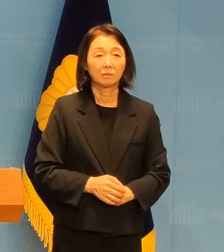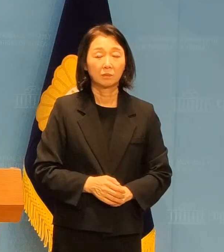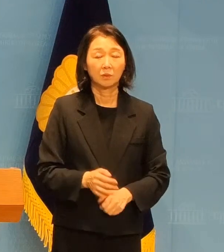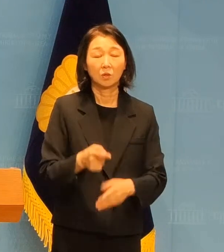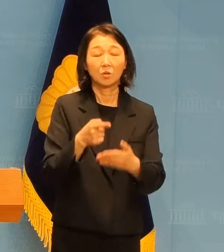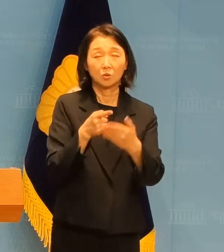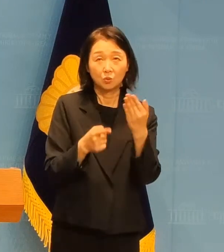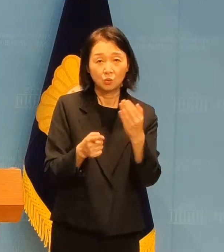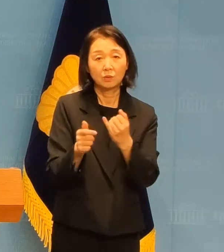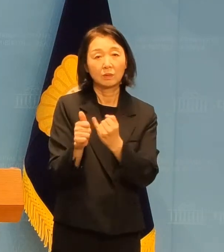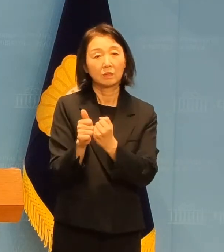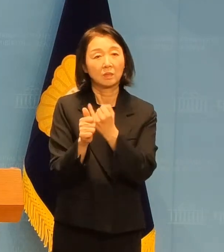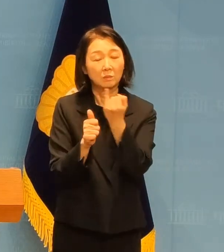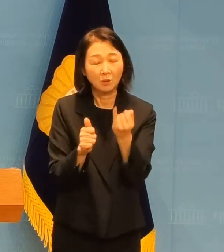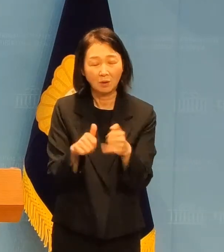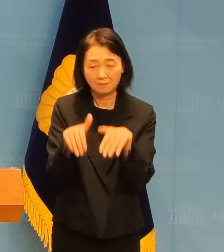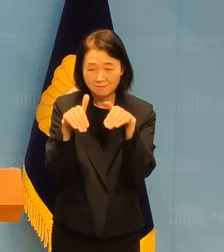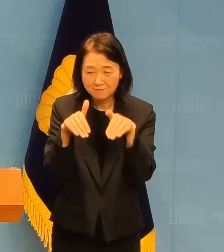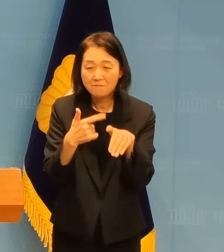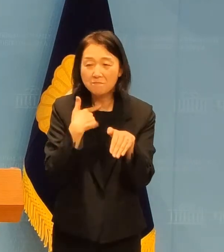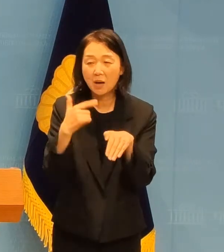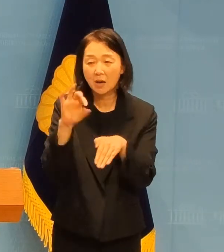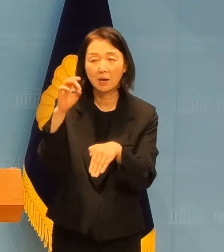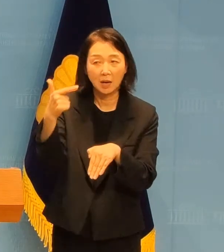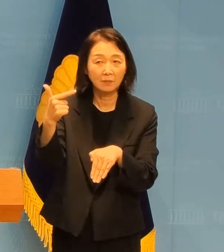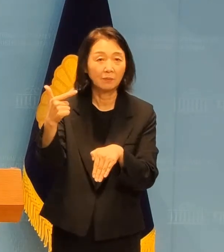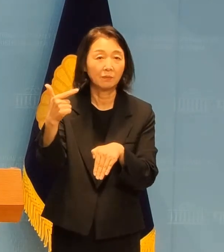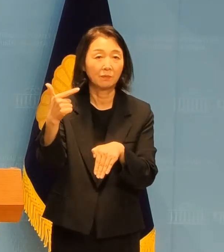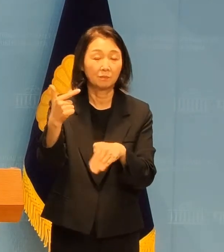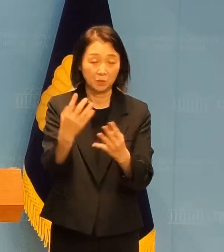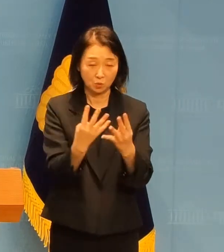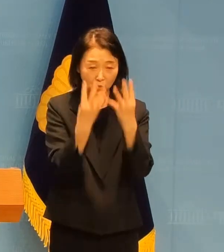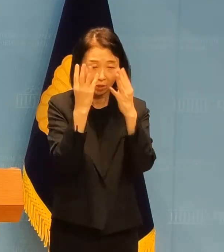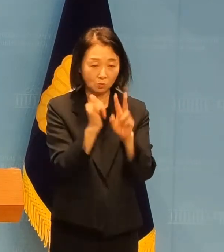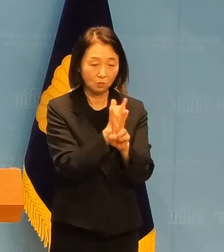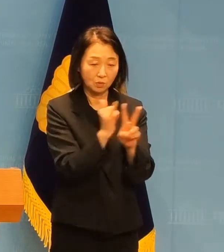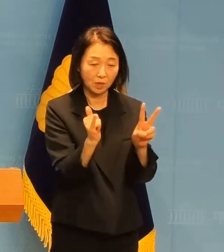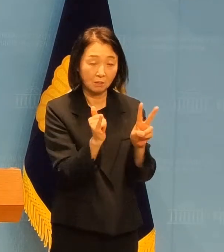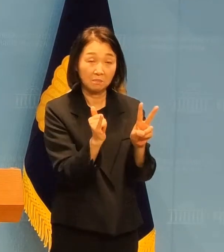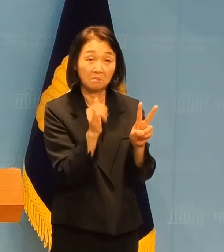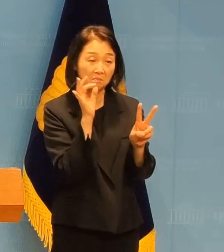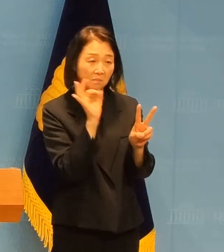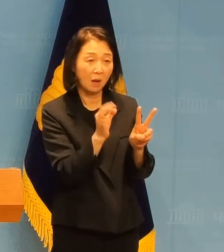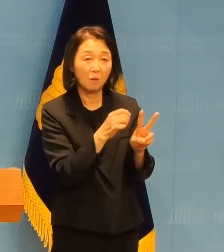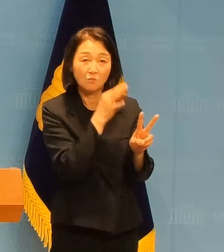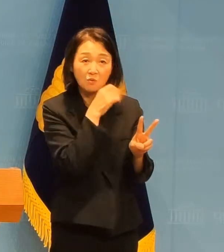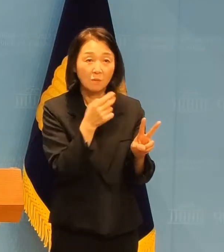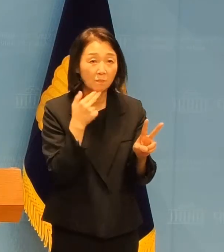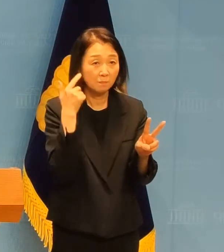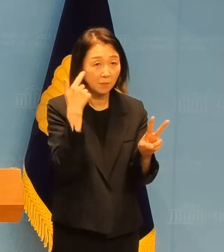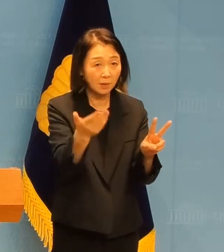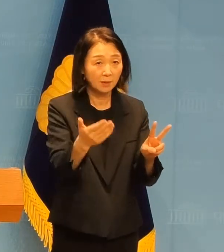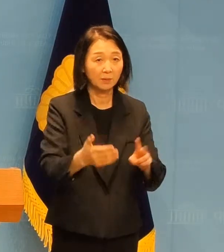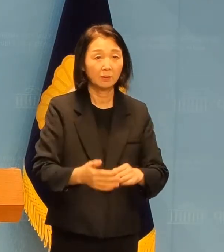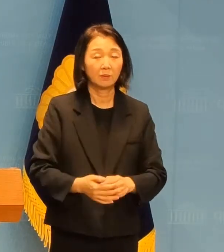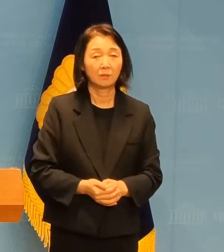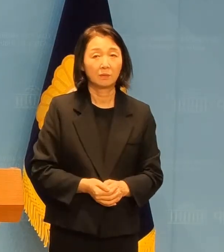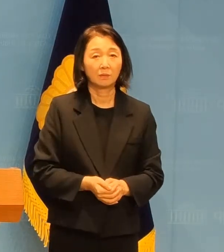윤석열, 김건희의 하수인이었던 한동훈은 구속된 두 사람을 보면 부끄럽지 않습니까?